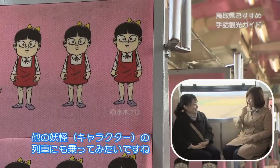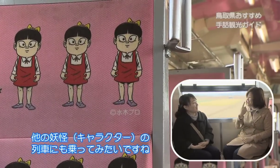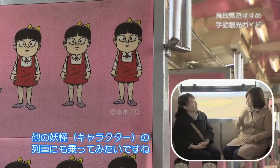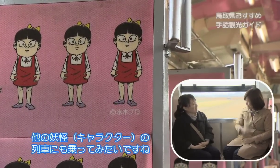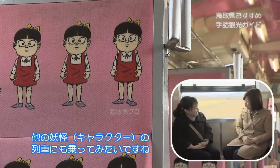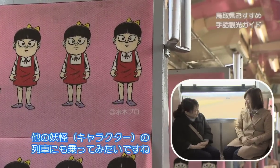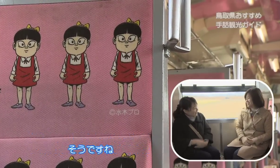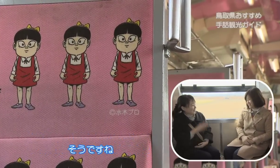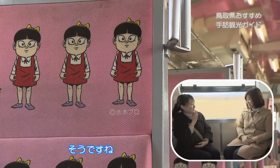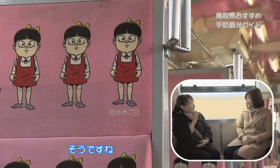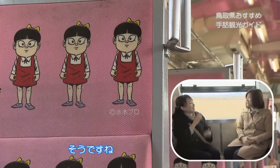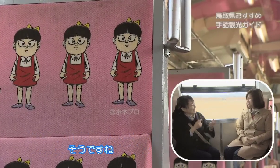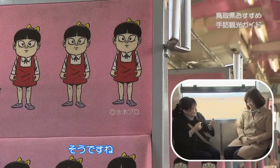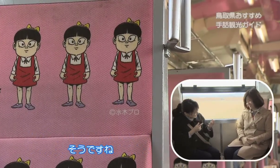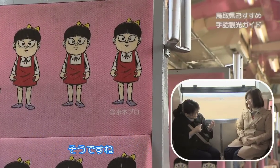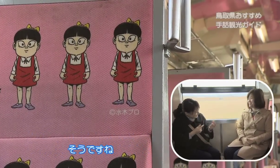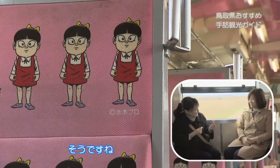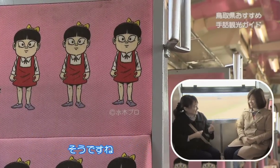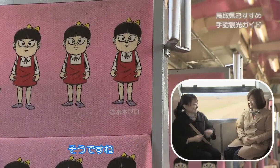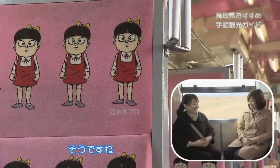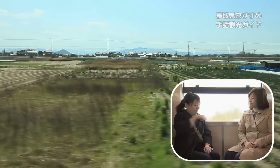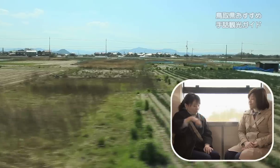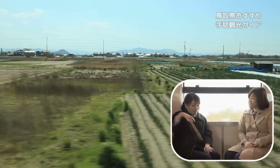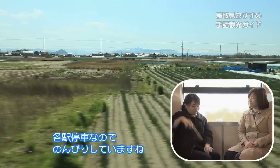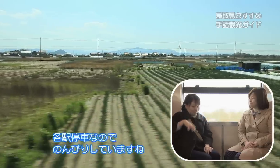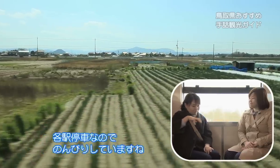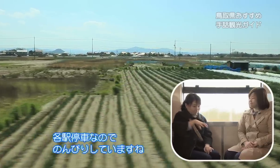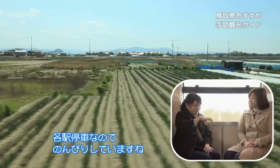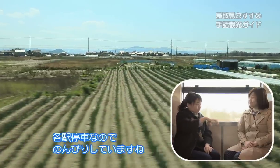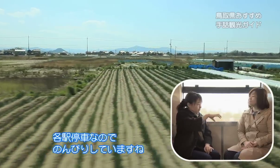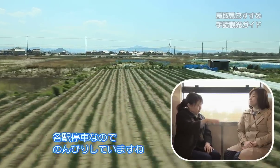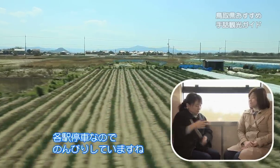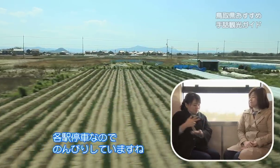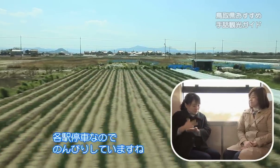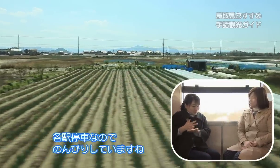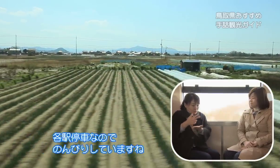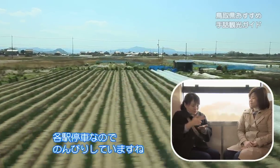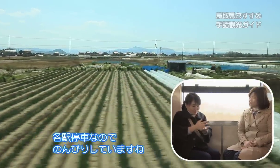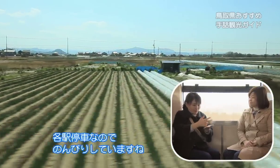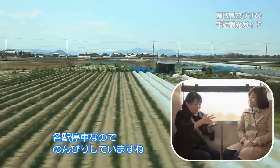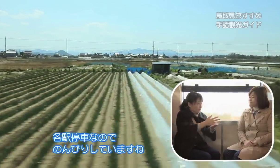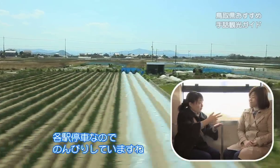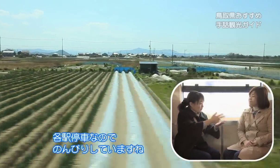ねそうですね各駅停車なの